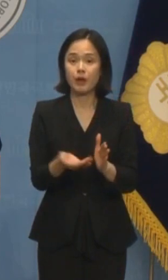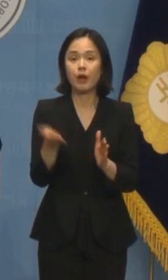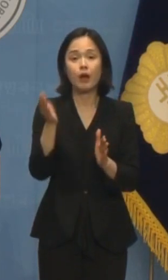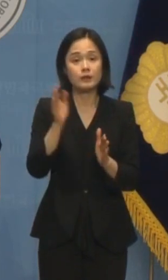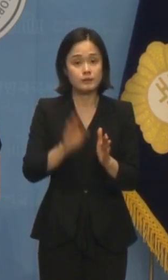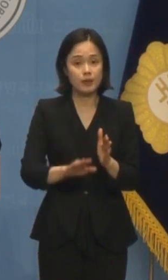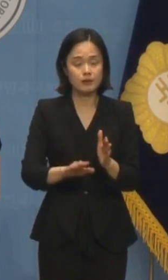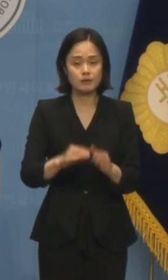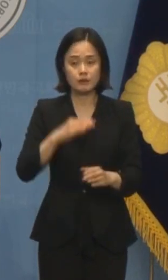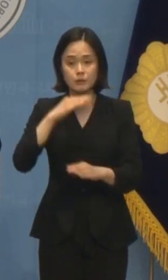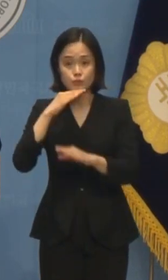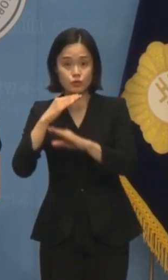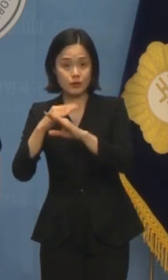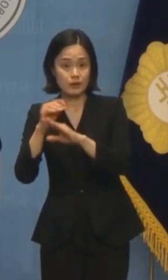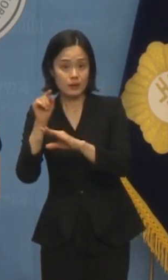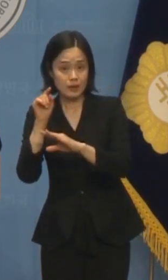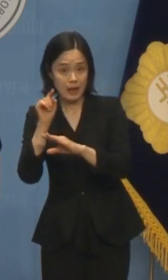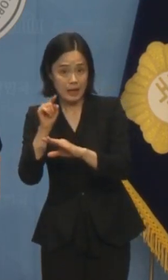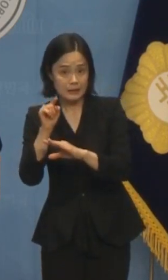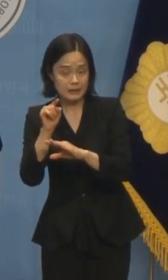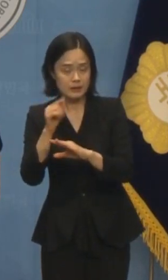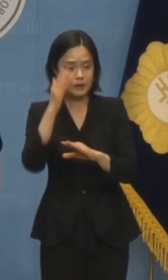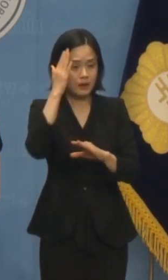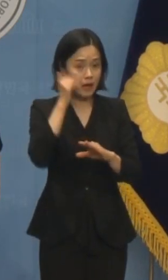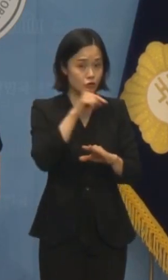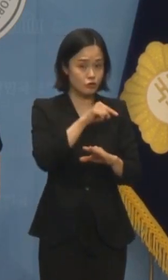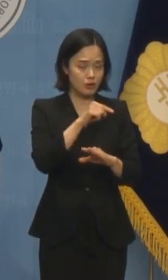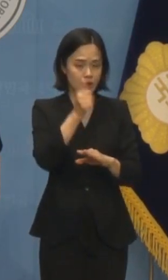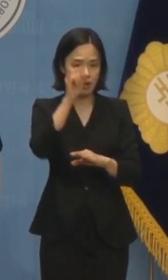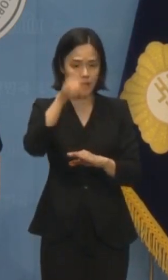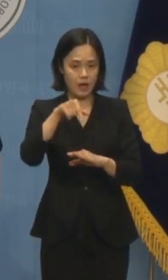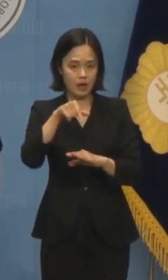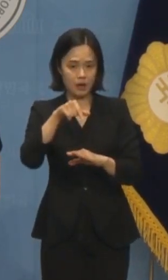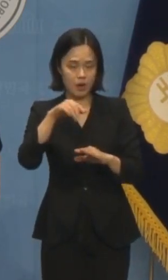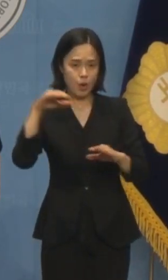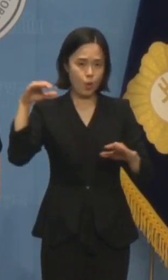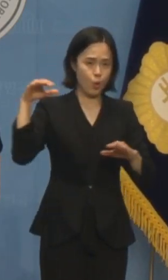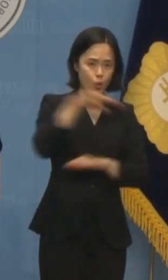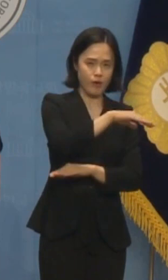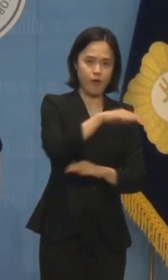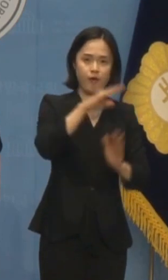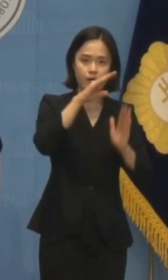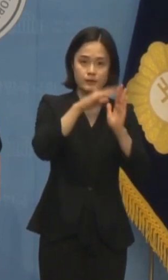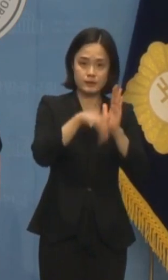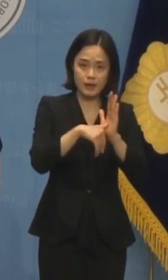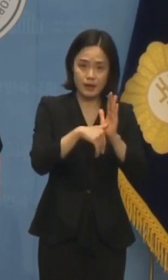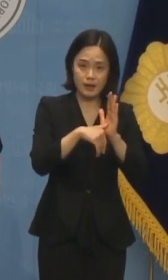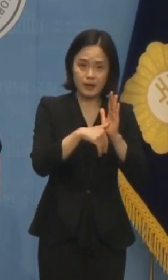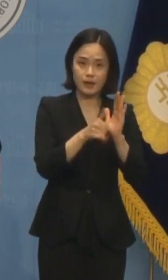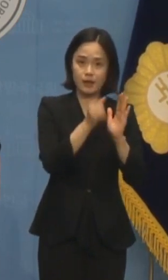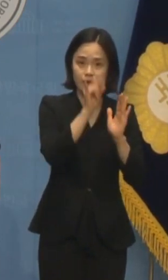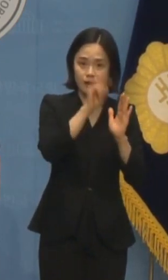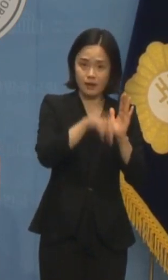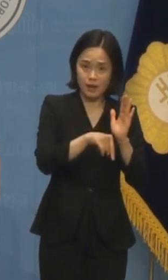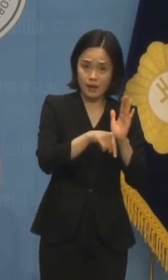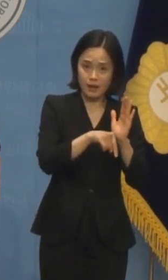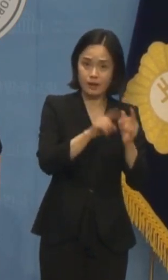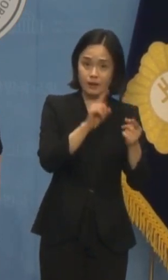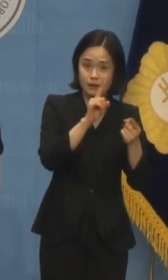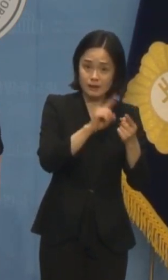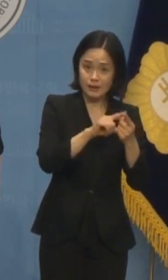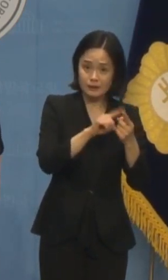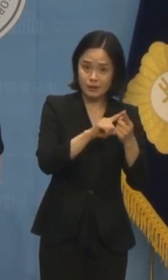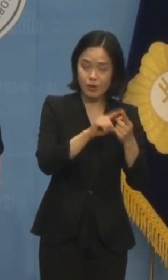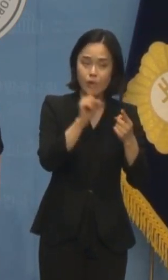북한이 한국에 핵무기 공격을 했을 때 핵우산을 제공한다는 범위를 벗어나지 않는다는